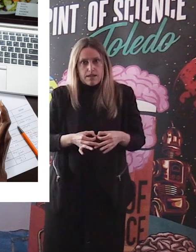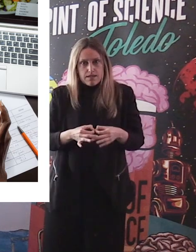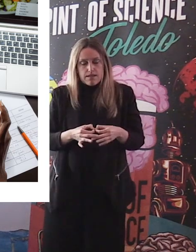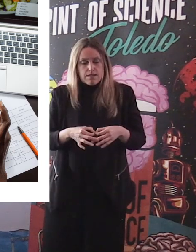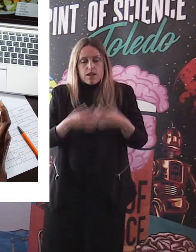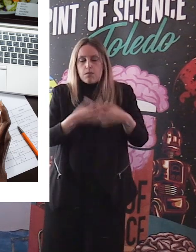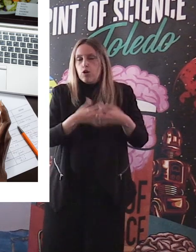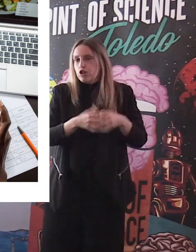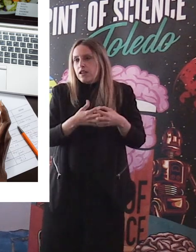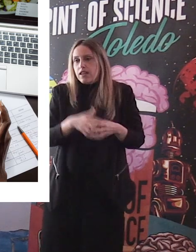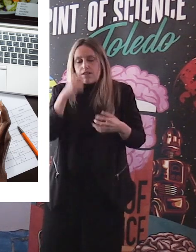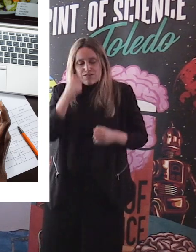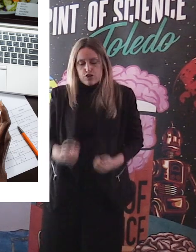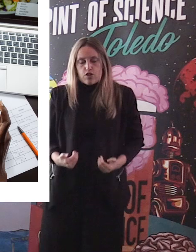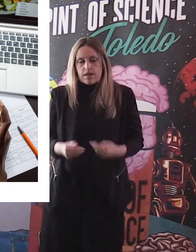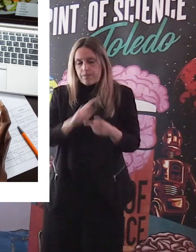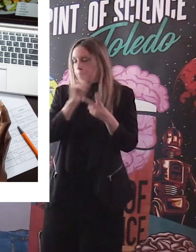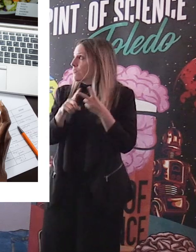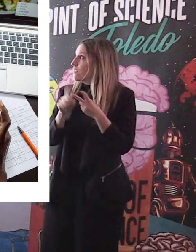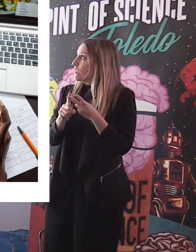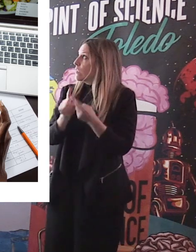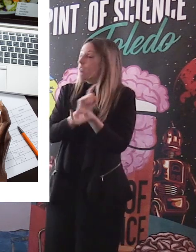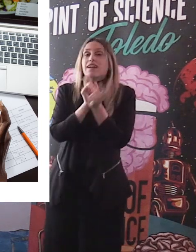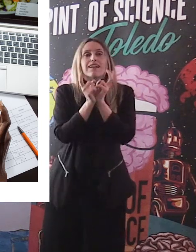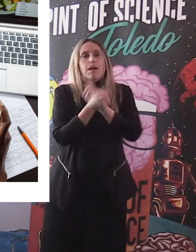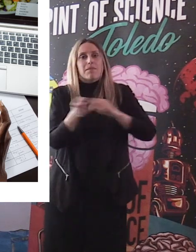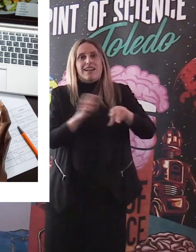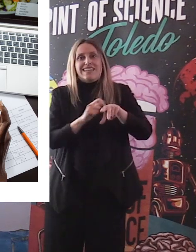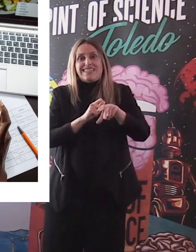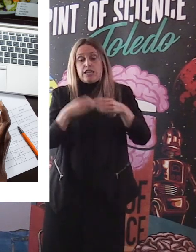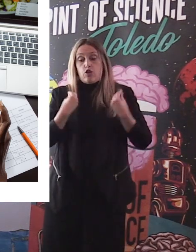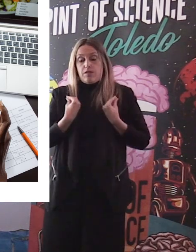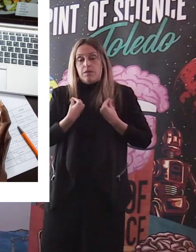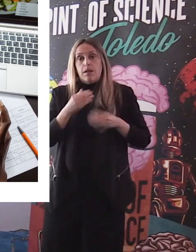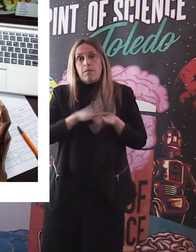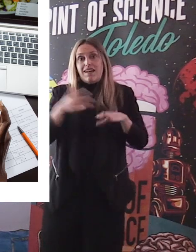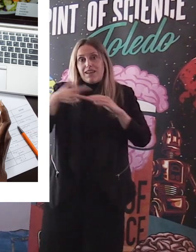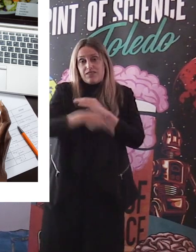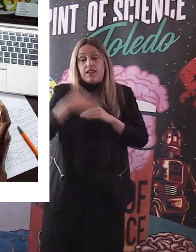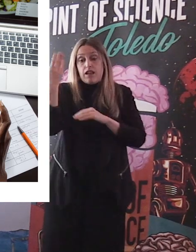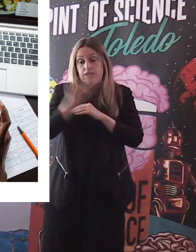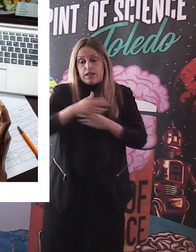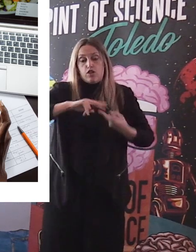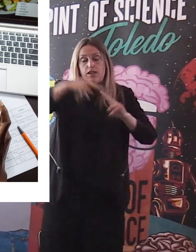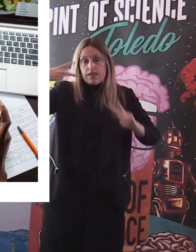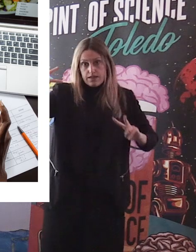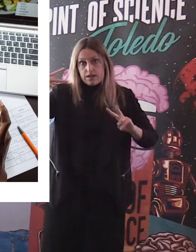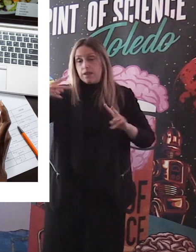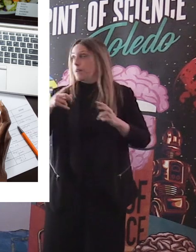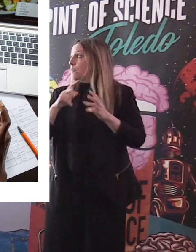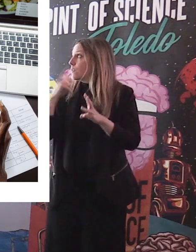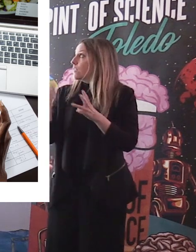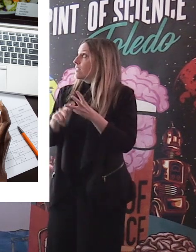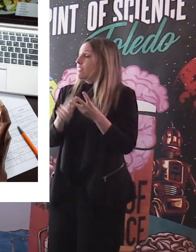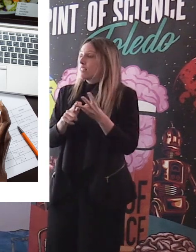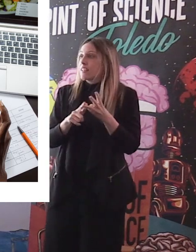Monitorizar la fisiología. Segundo es cambiar el estilo de vida para evitar el daño del ADN. Y